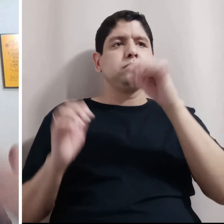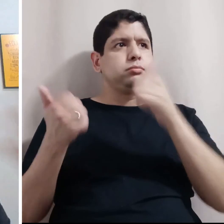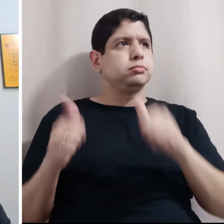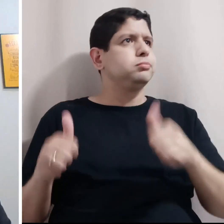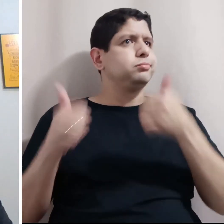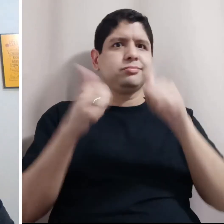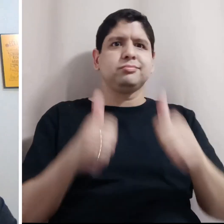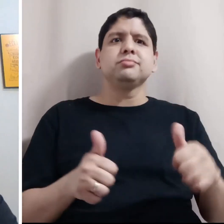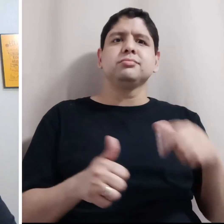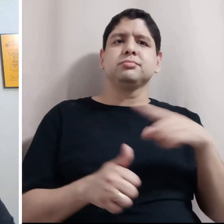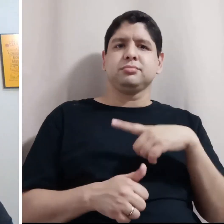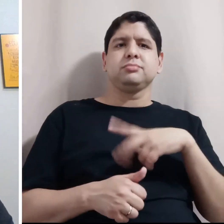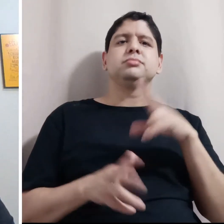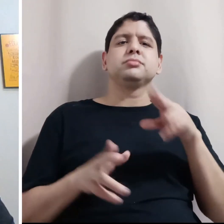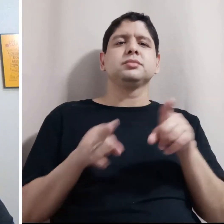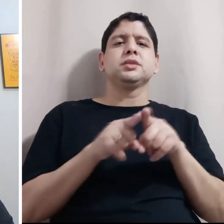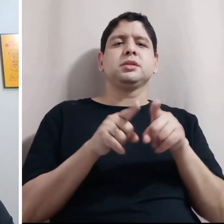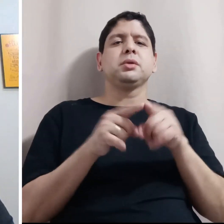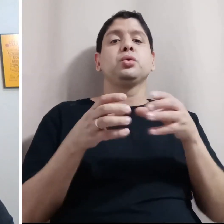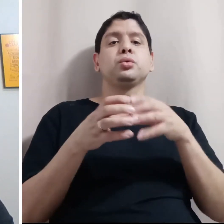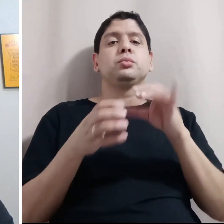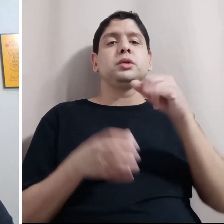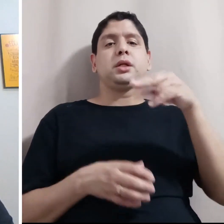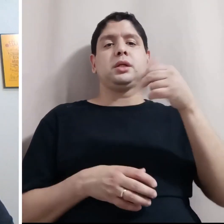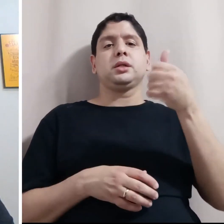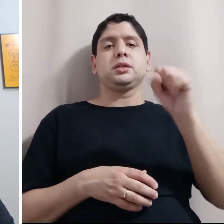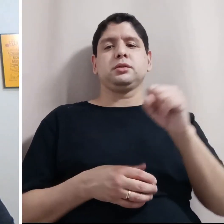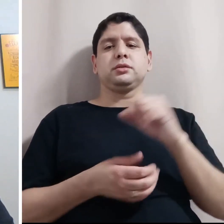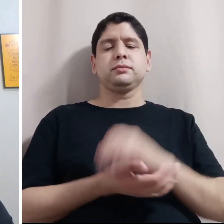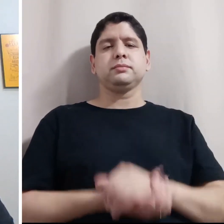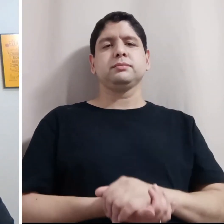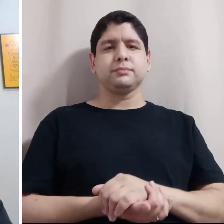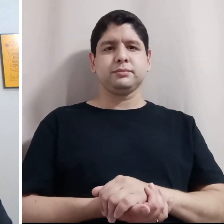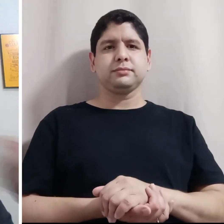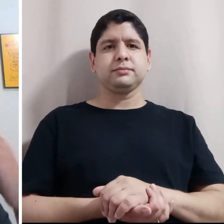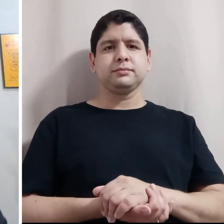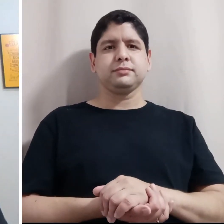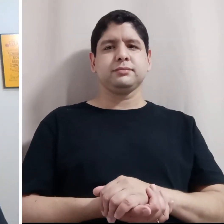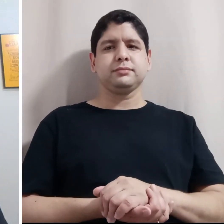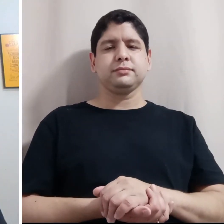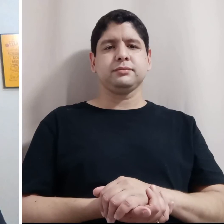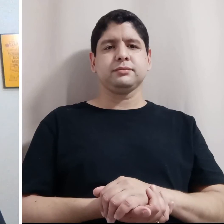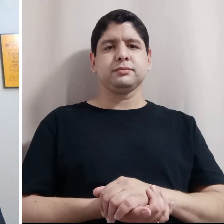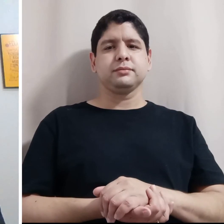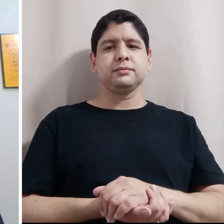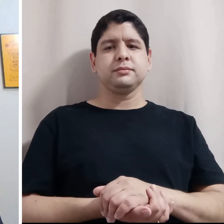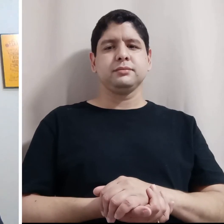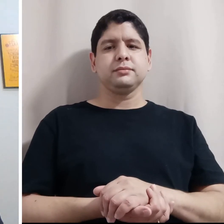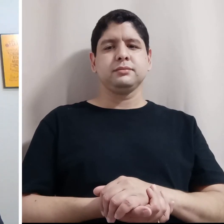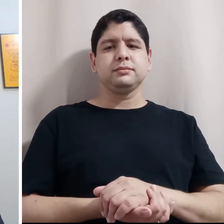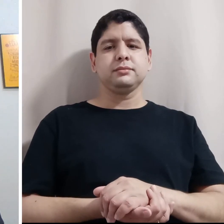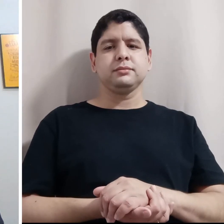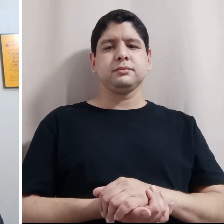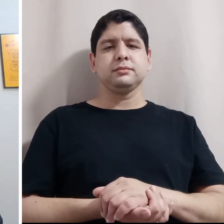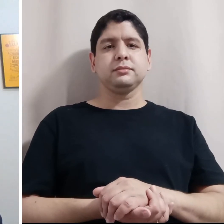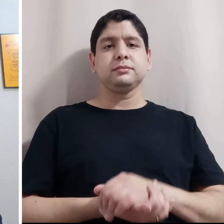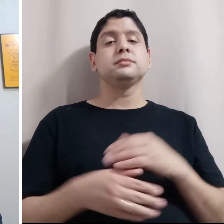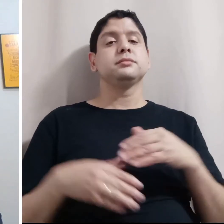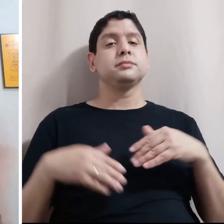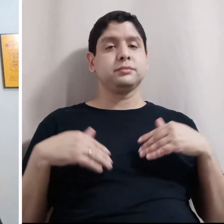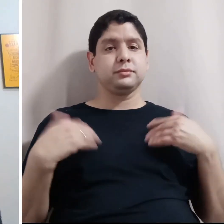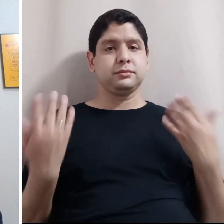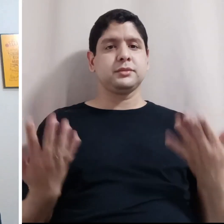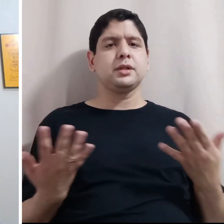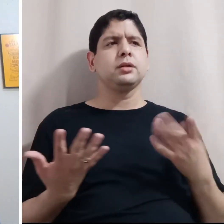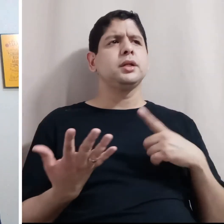que era, né, cultuado aí como um deus entre os incas, tá? É isso, gente. Então, assim,